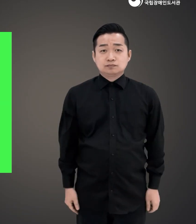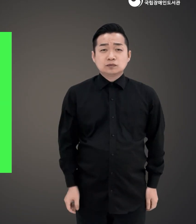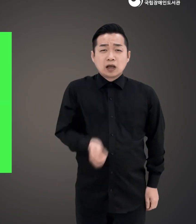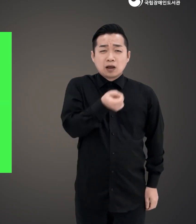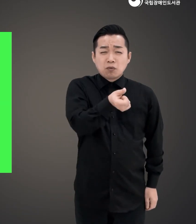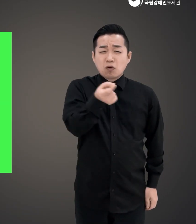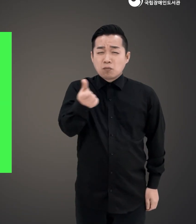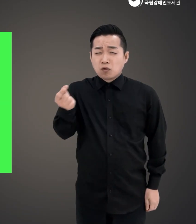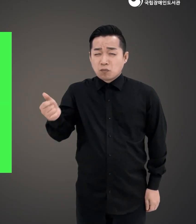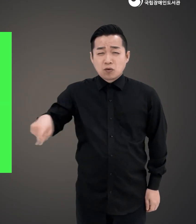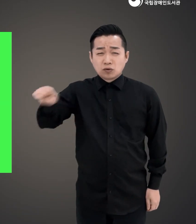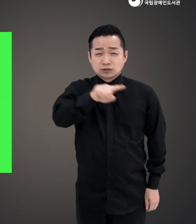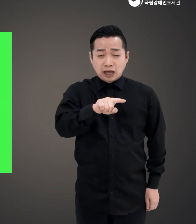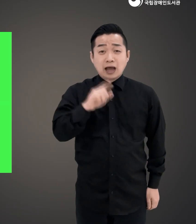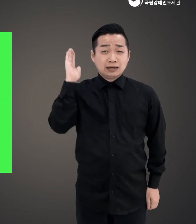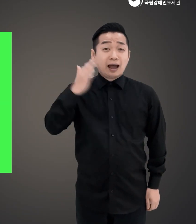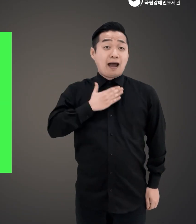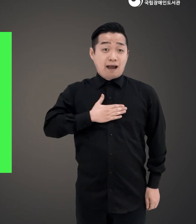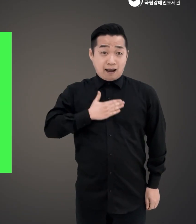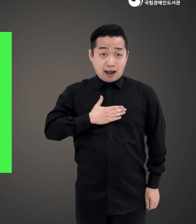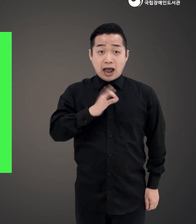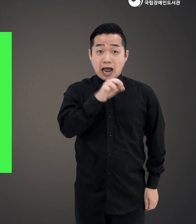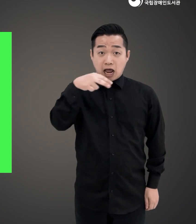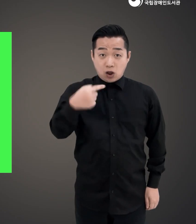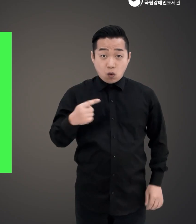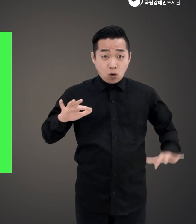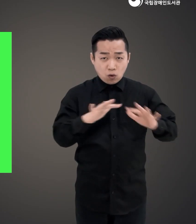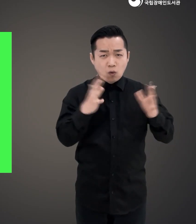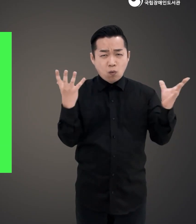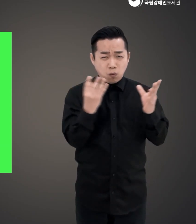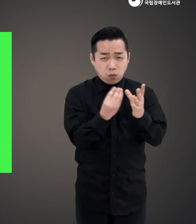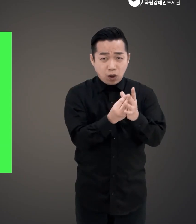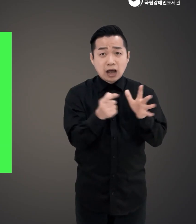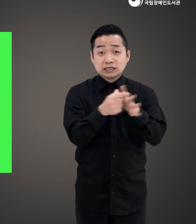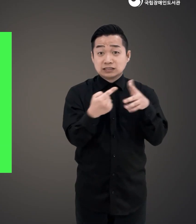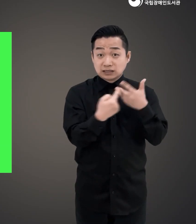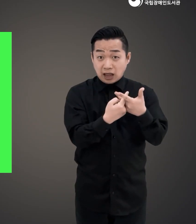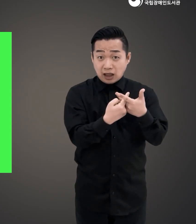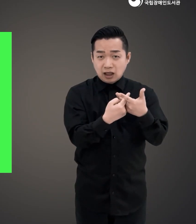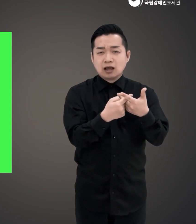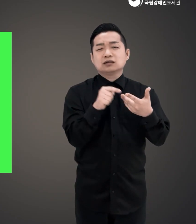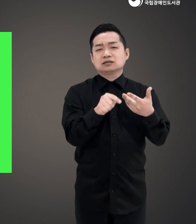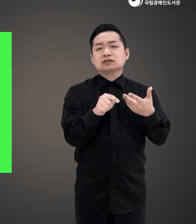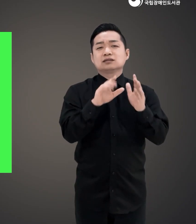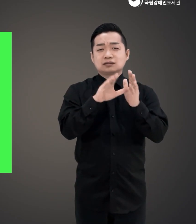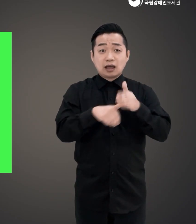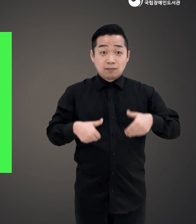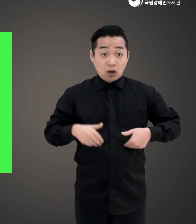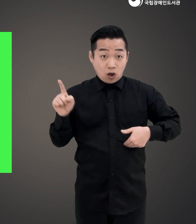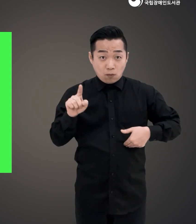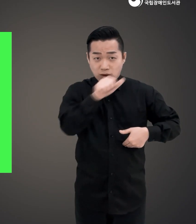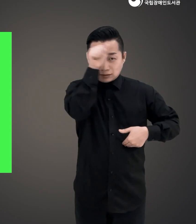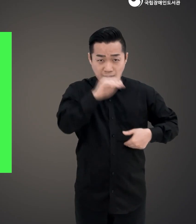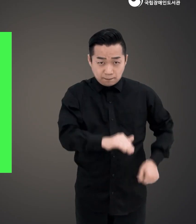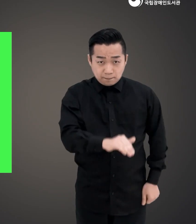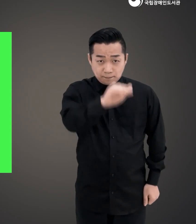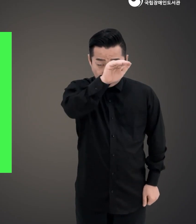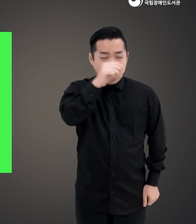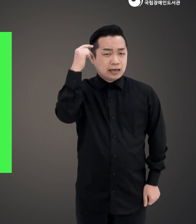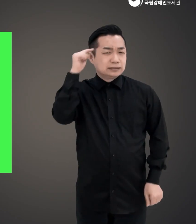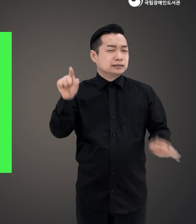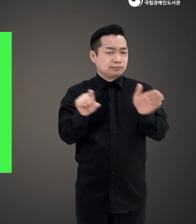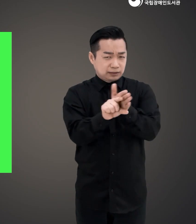단편적으로 알려진 이야기는 많지만 안도 다다오의 건축을 온전히 이해하기 위해서는 삶의 궤적과